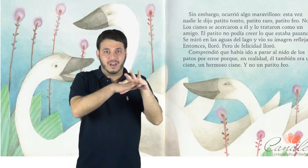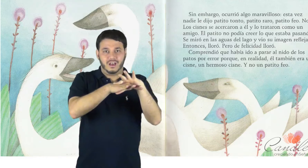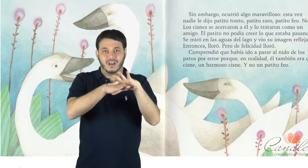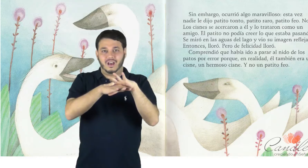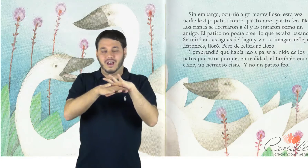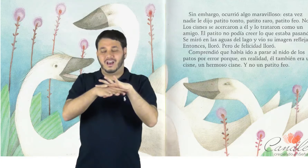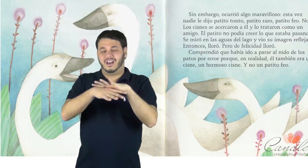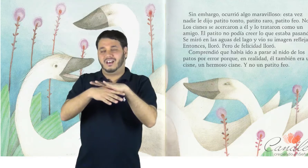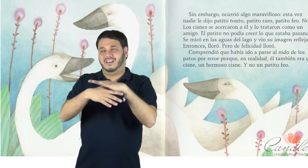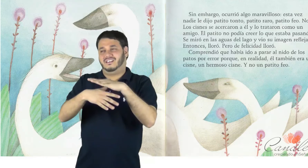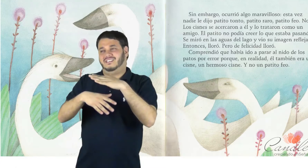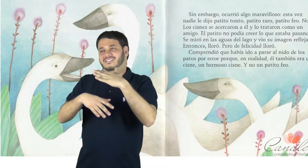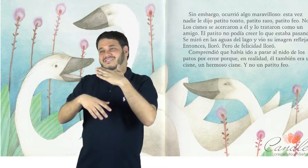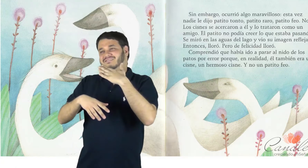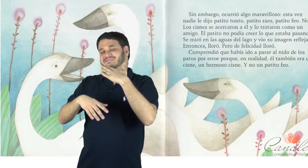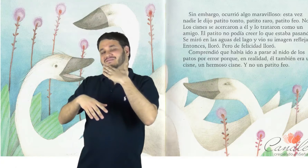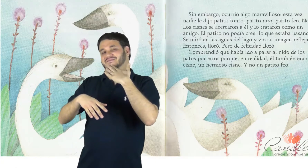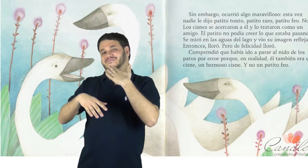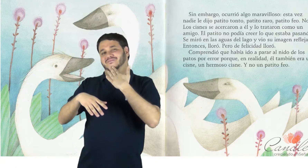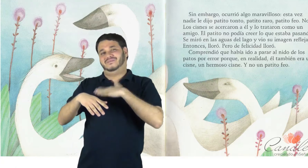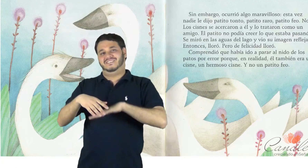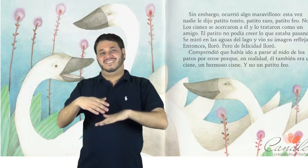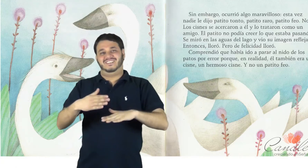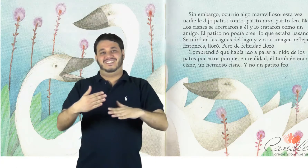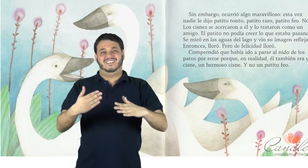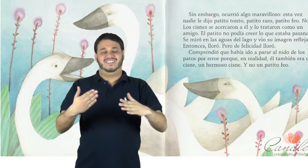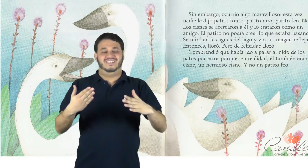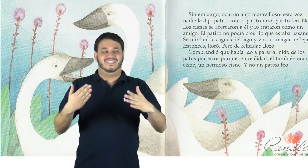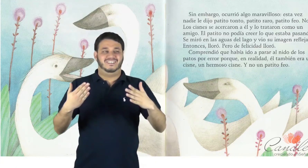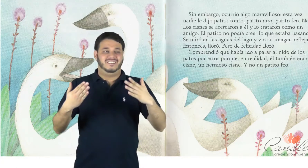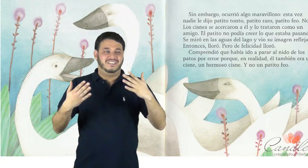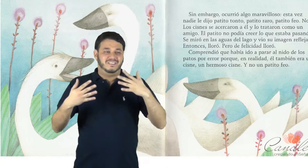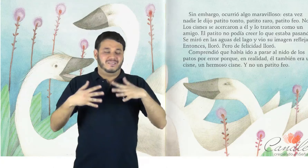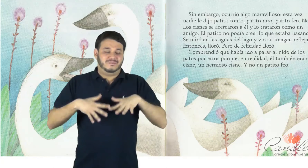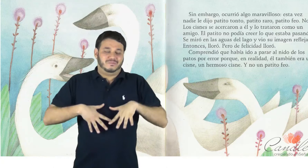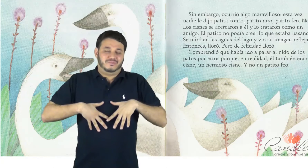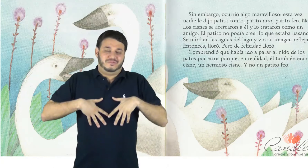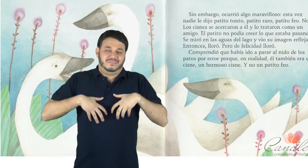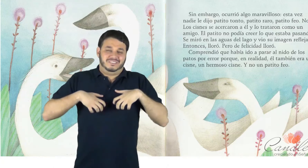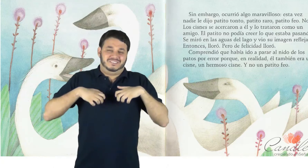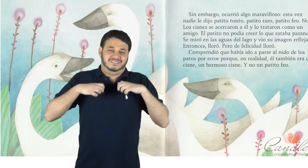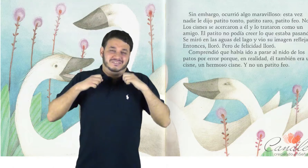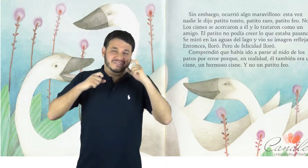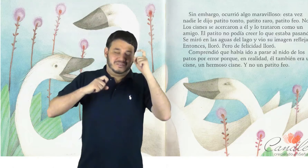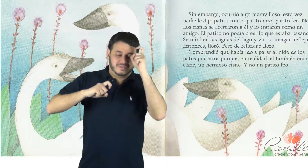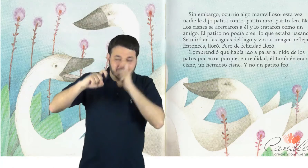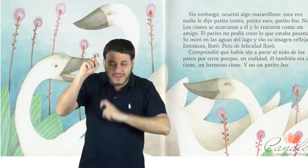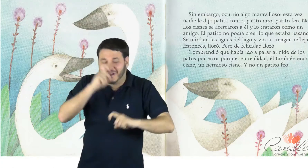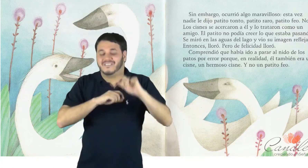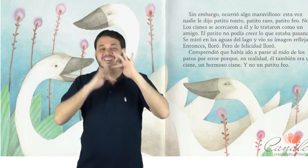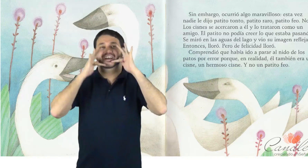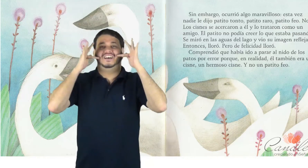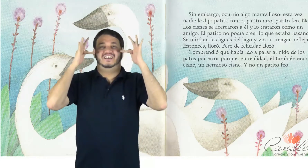vio su imagen reflejada entonces lloró pero de felicidad lloró